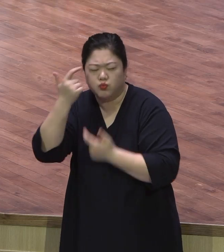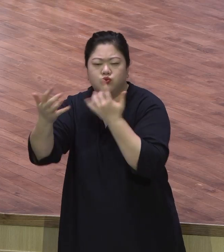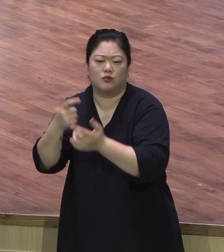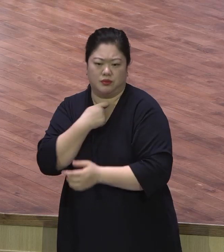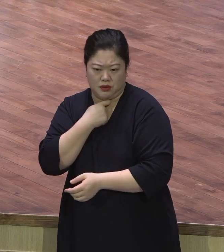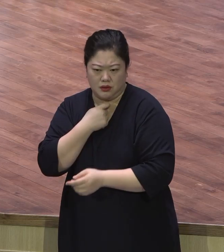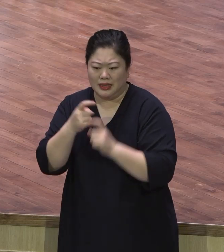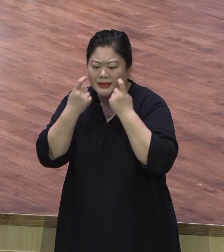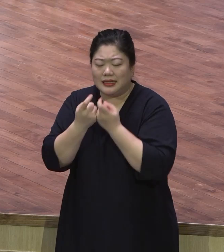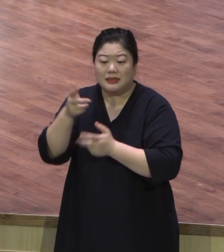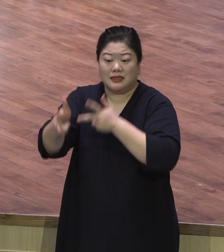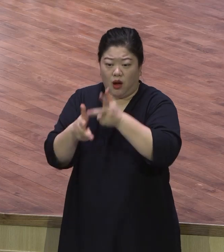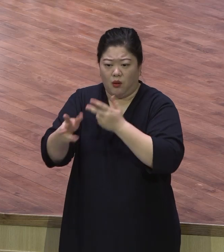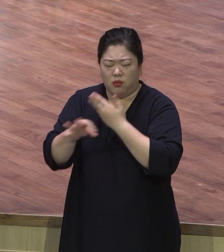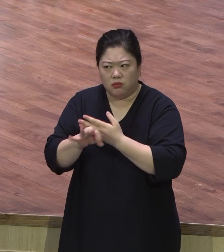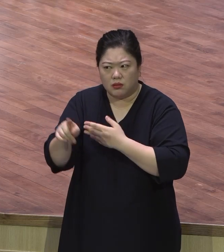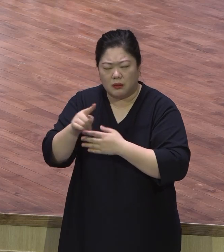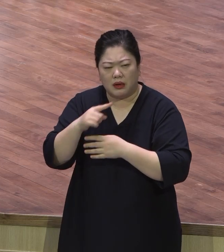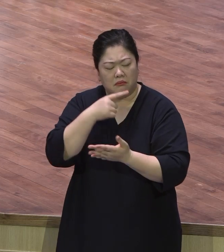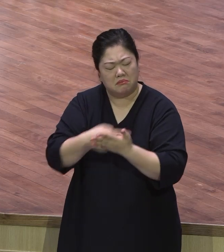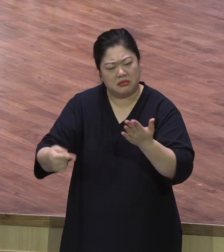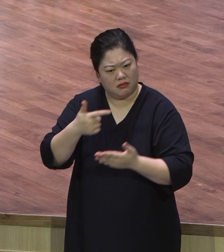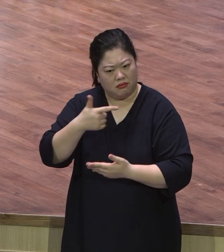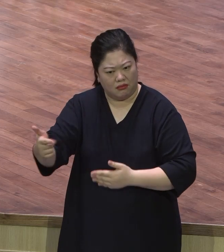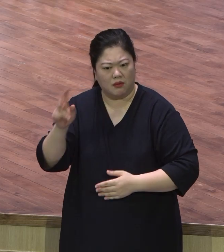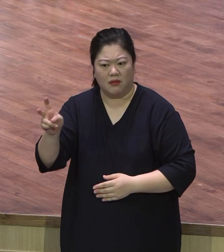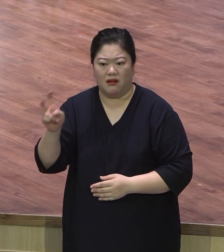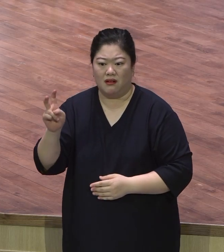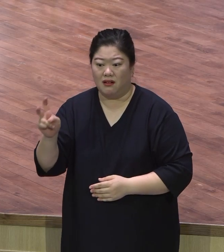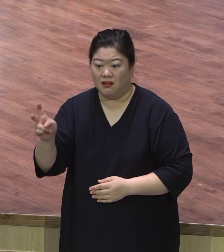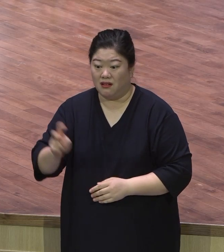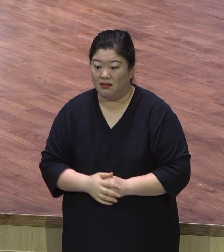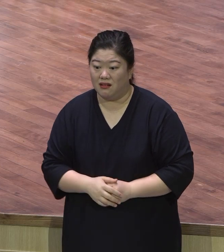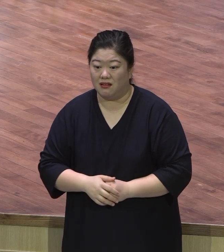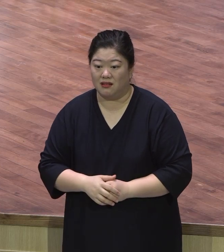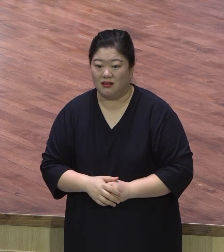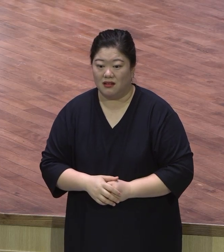사업하는 분들 더 어렵겠지. 뭐 이렇게